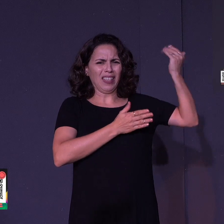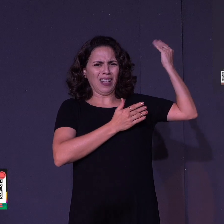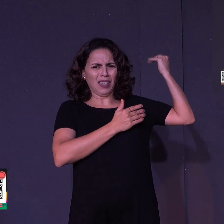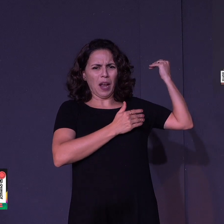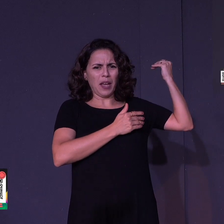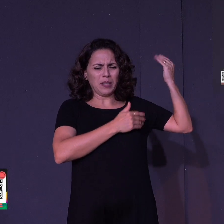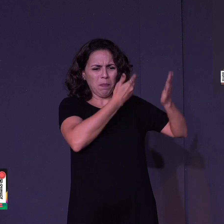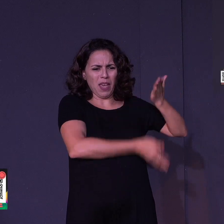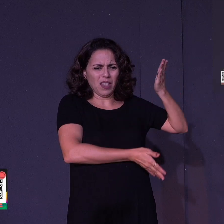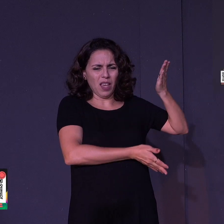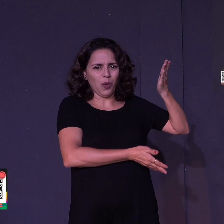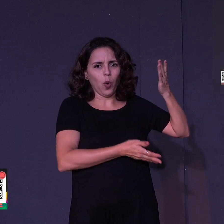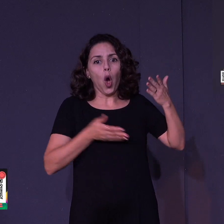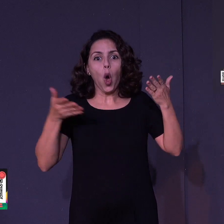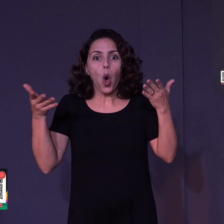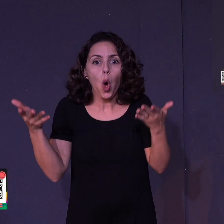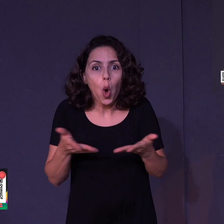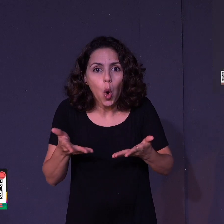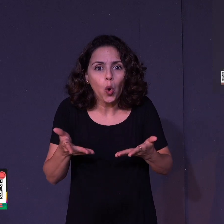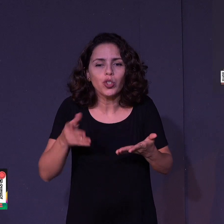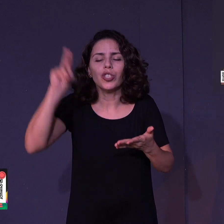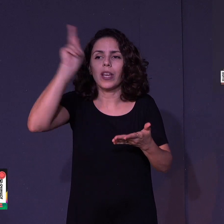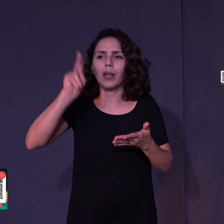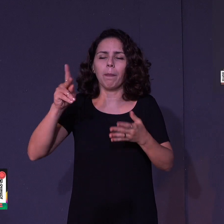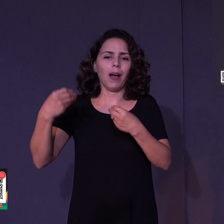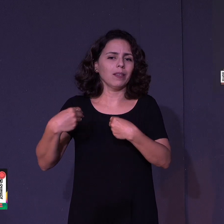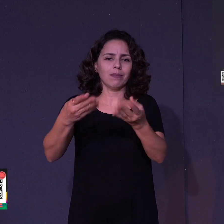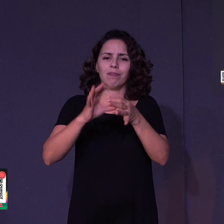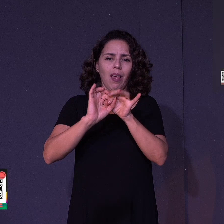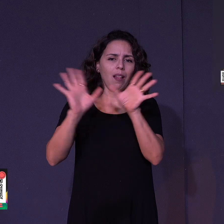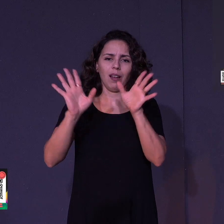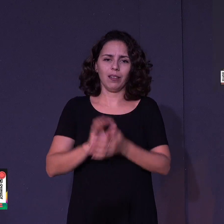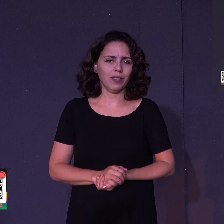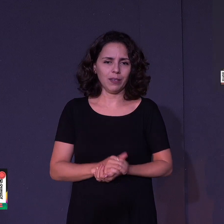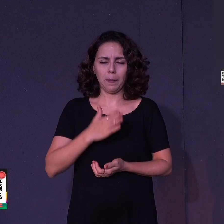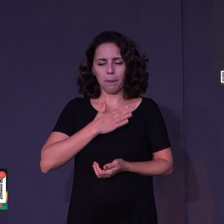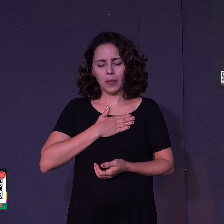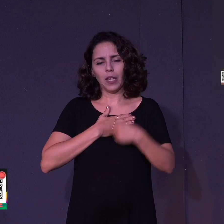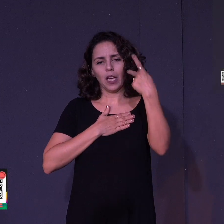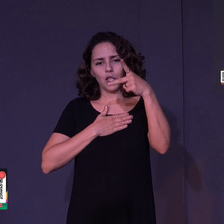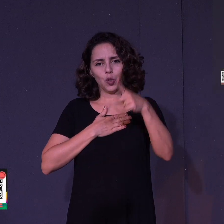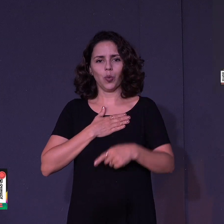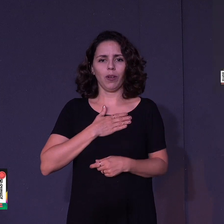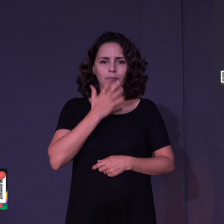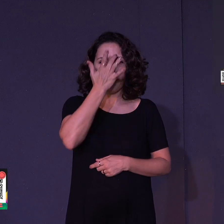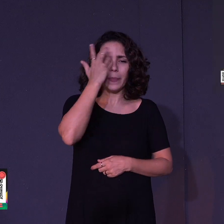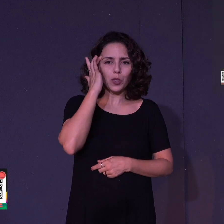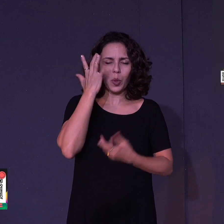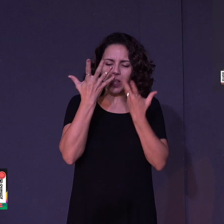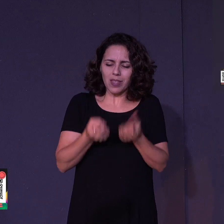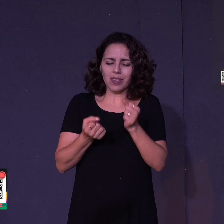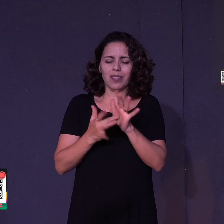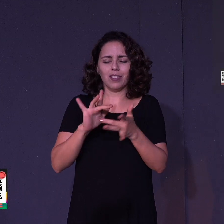volta hoje, à disposição minha e sua, para todos aqueles que se entregam a Jesus, para todos aqueles que priorizam